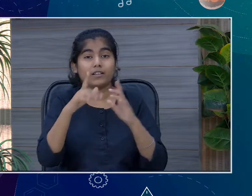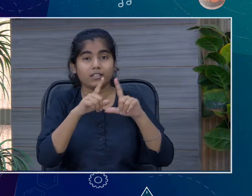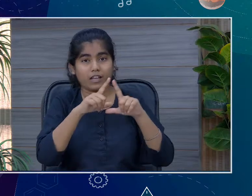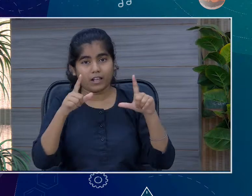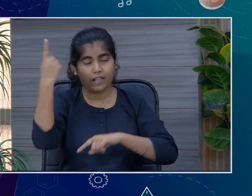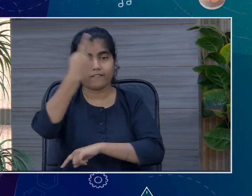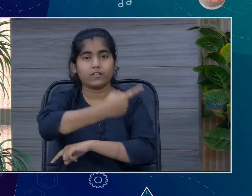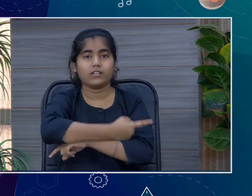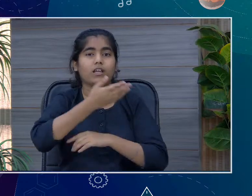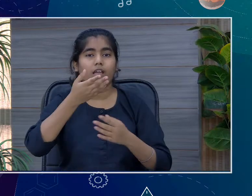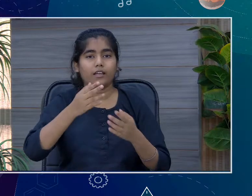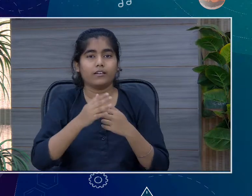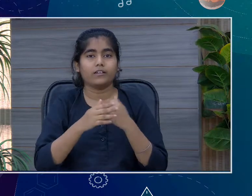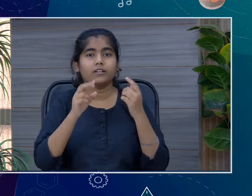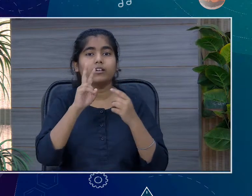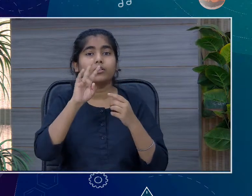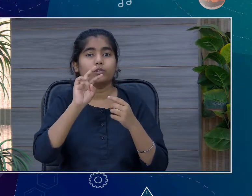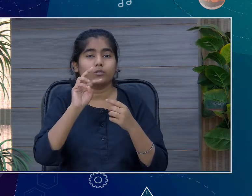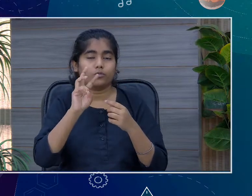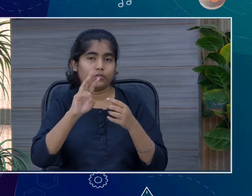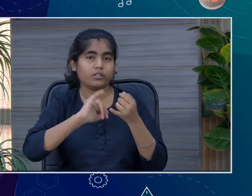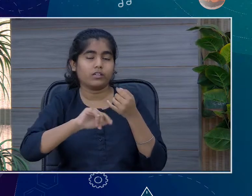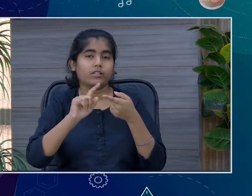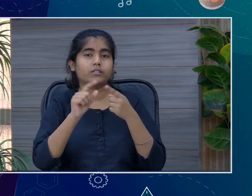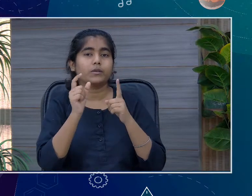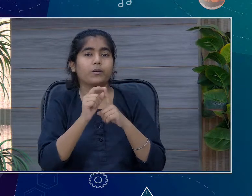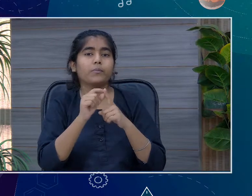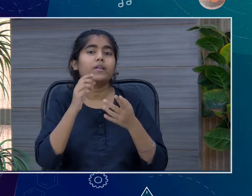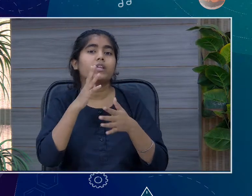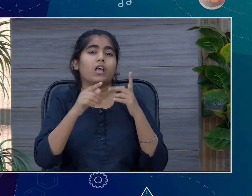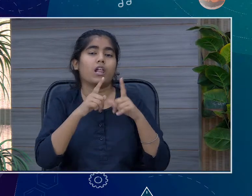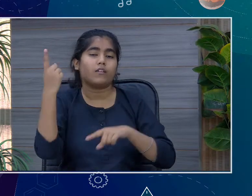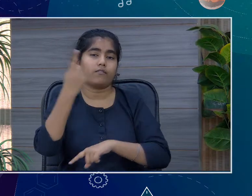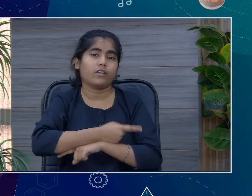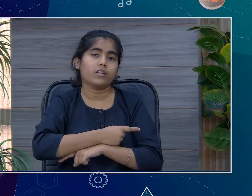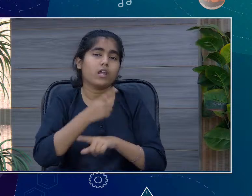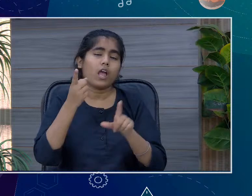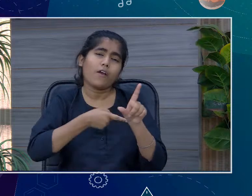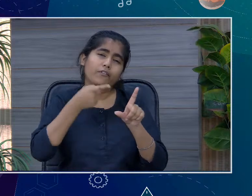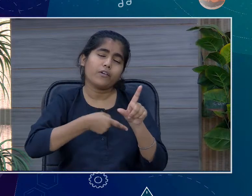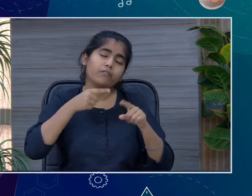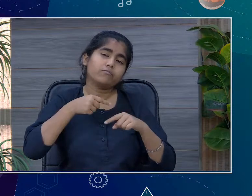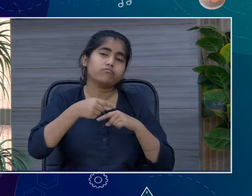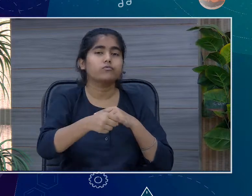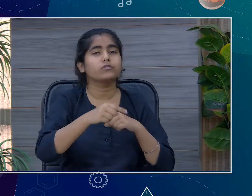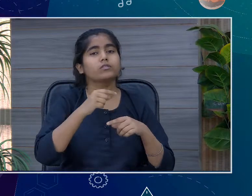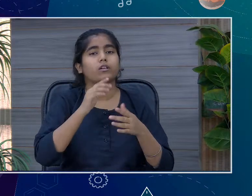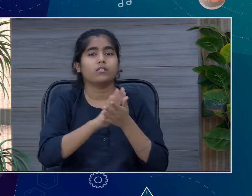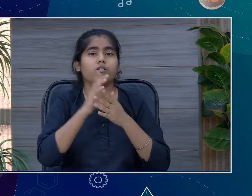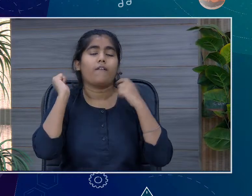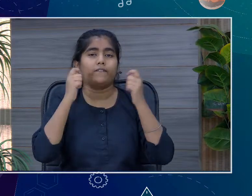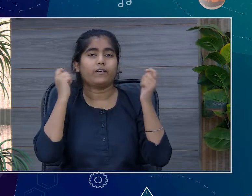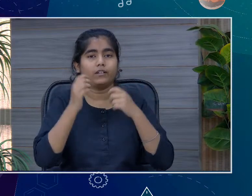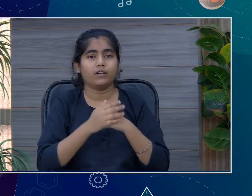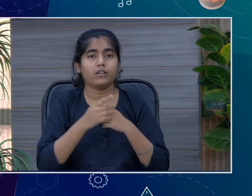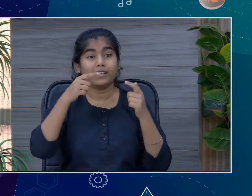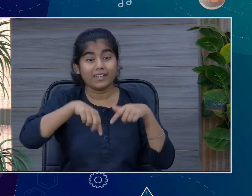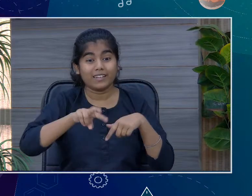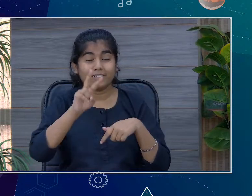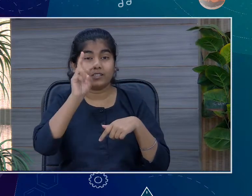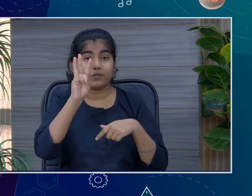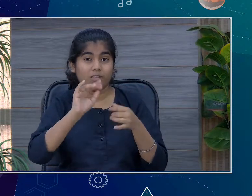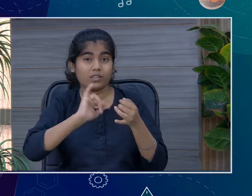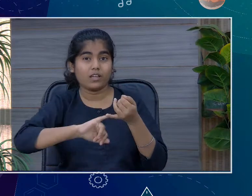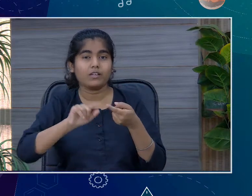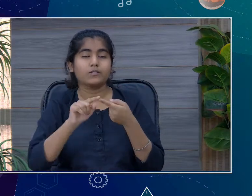भाषा दिवस होता है। 23 सितंबर को हर साल मनाया जाता है। इस साल 23 सितंबर पर हम कुछ नया लेकर